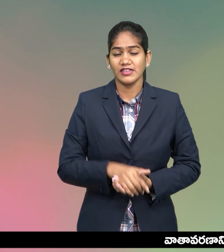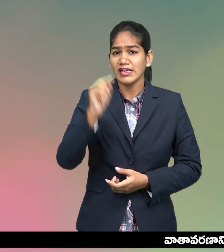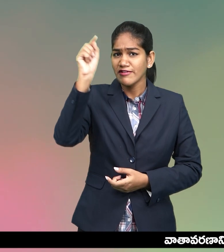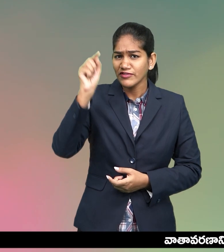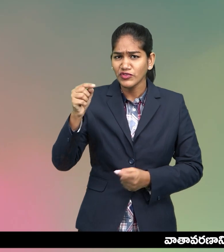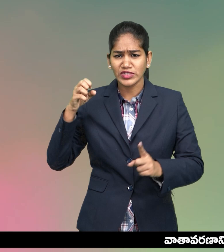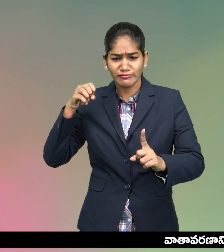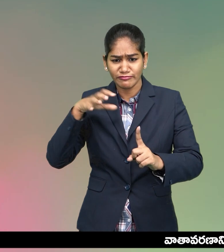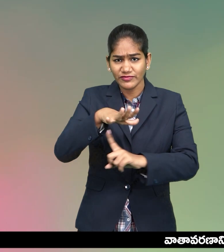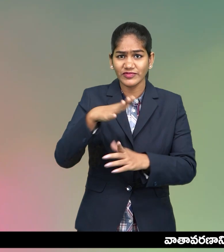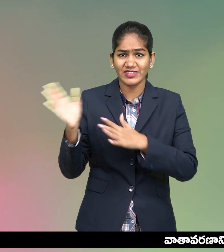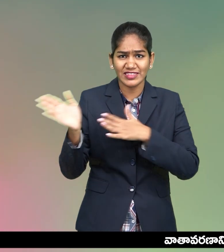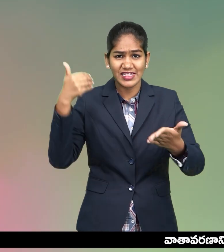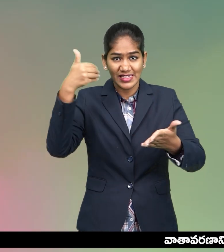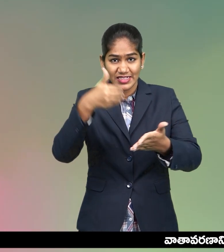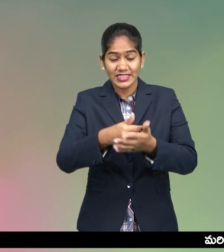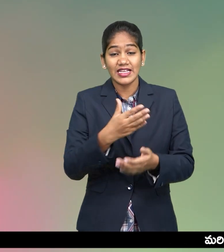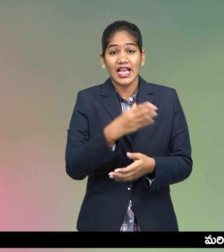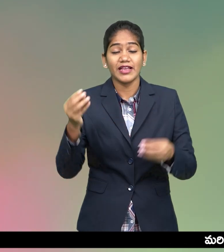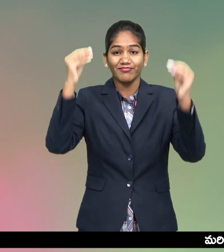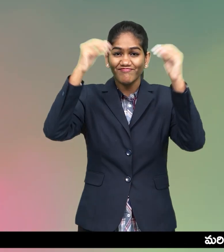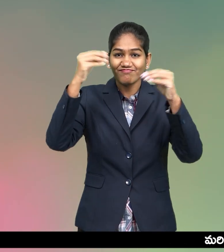వాతావరణాన్ని ప్రభావితం చేసే అంశాలు మరియు వాతావరణం.